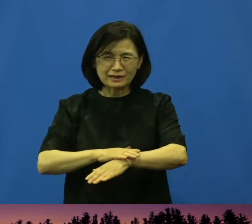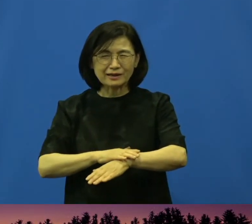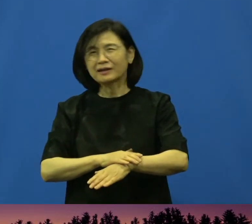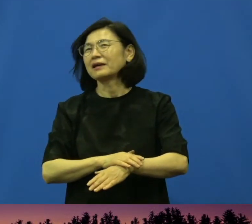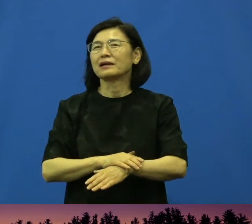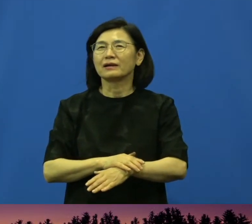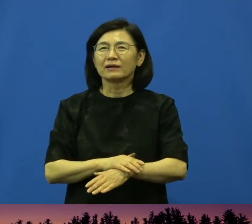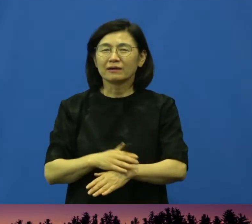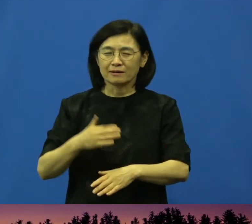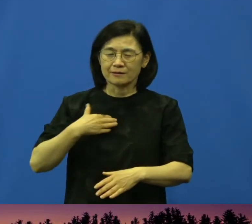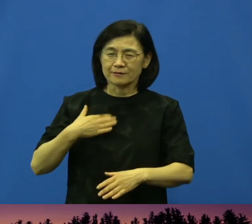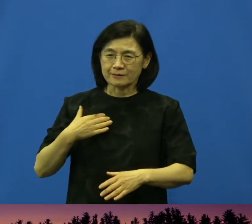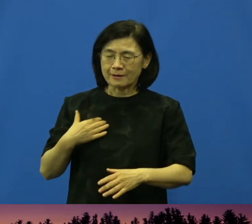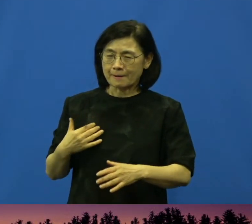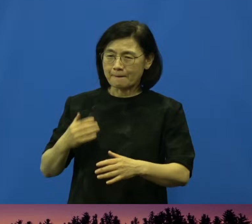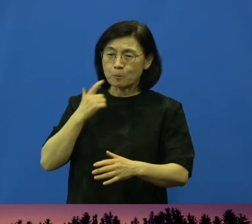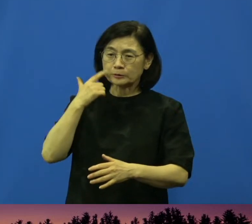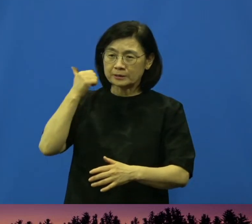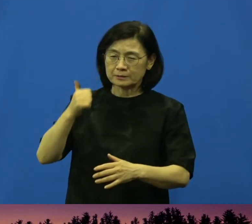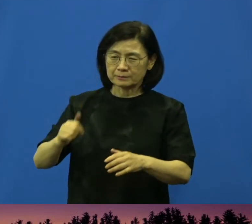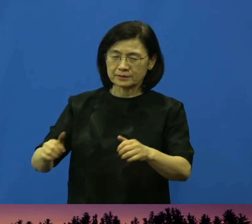이겼거든요. 또 하재요.